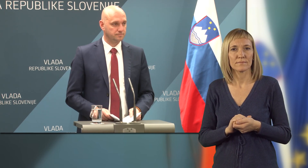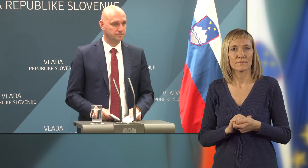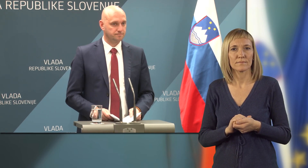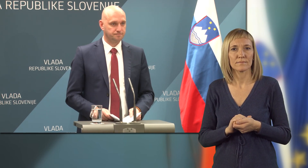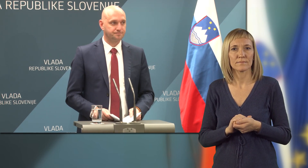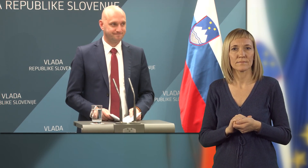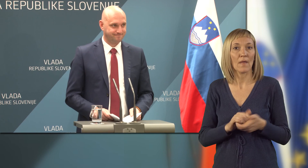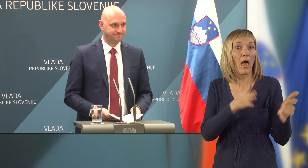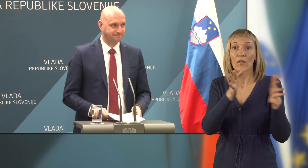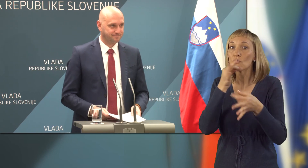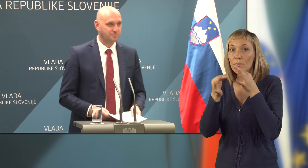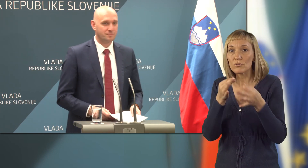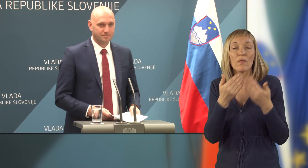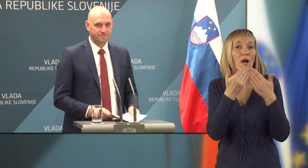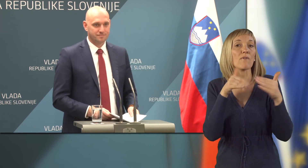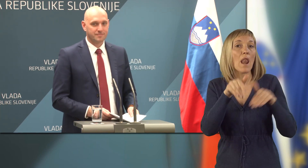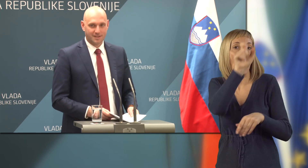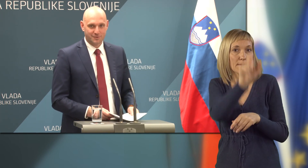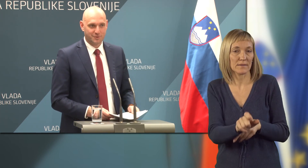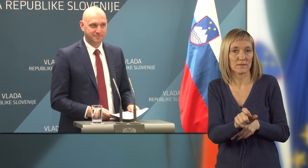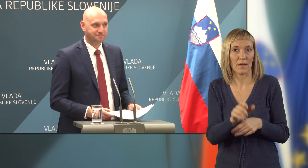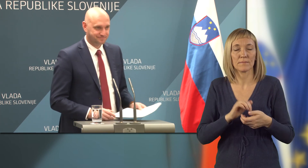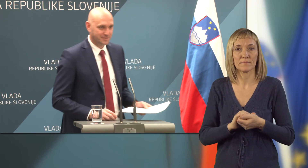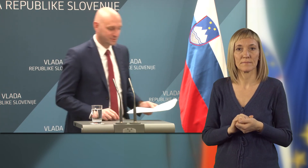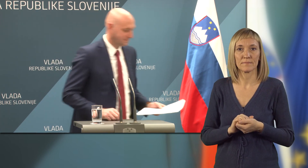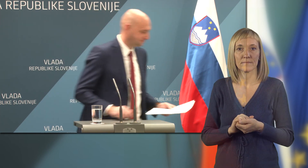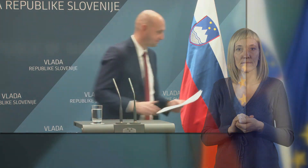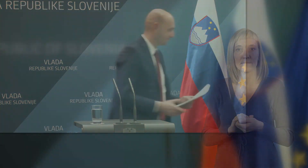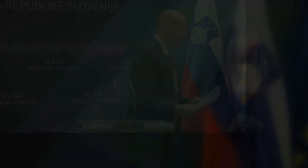varstva okolja. Če ni, ponovno hvala ministru, hvala vam. Hvala.